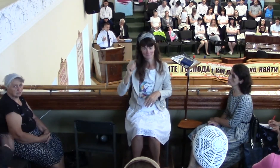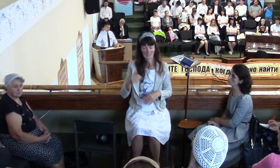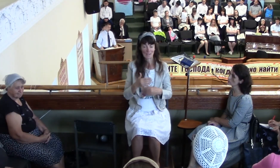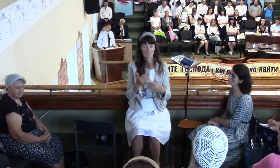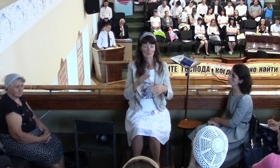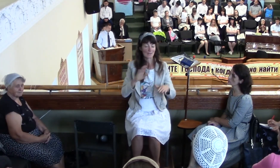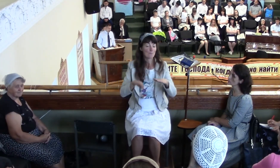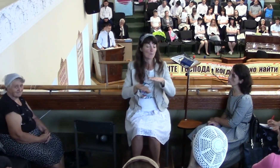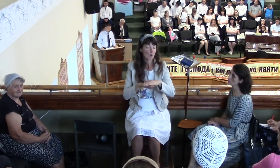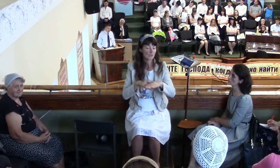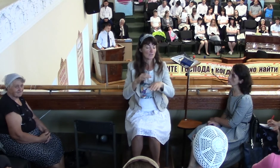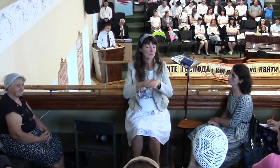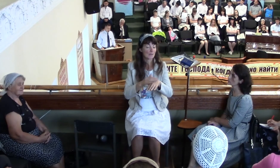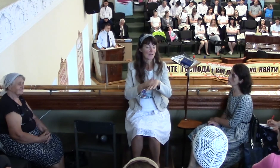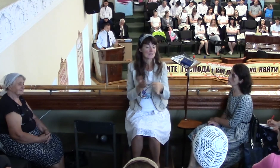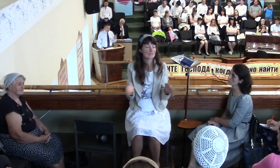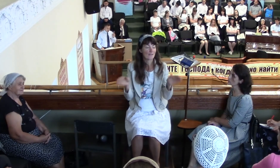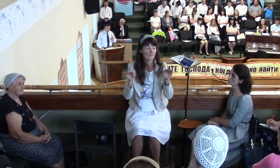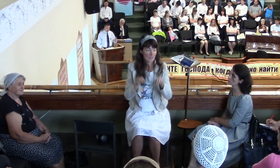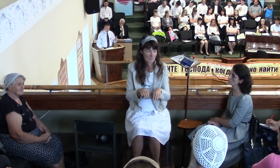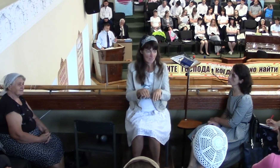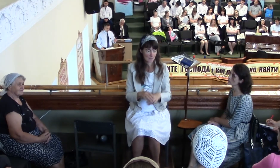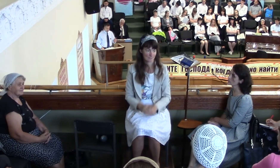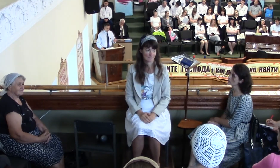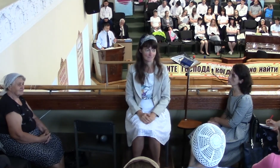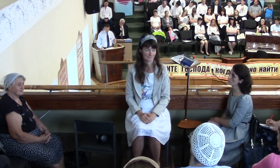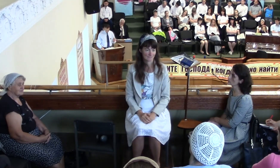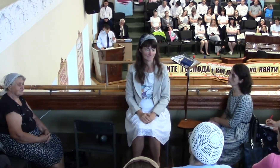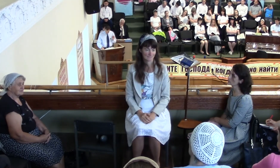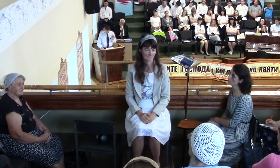благословение этого царства. Но причем